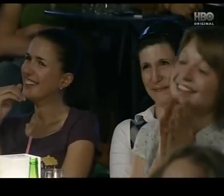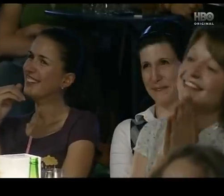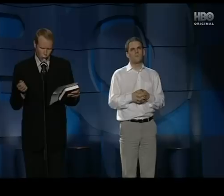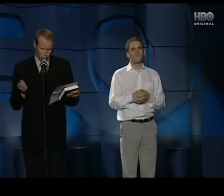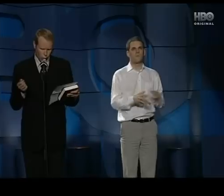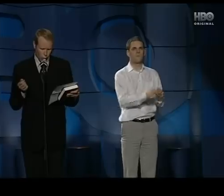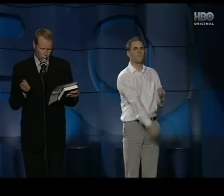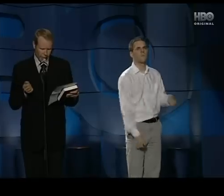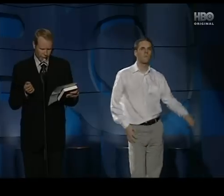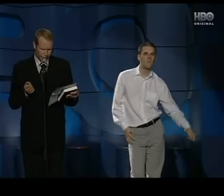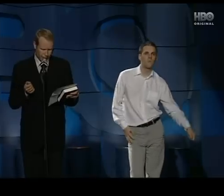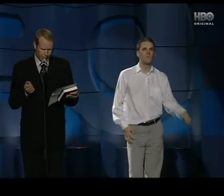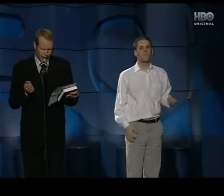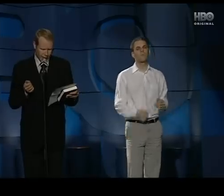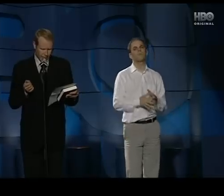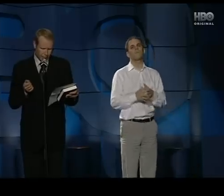Daniela Hůlku,